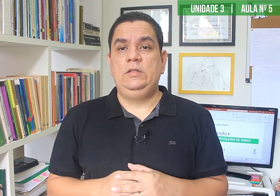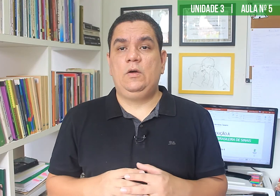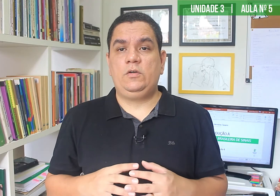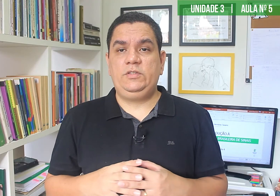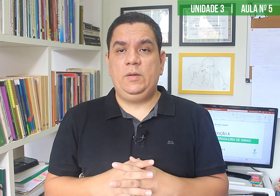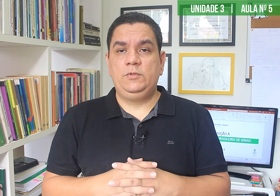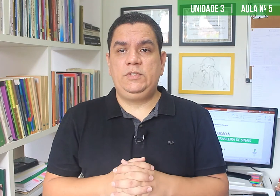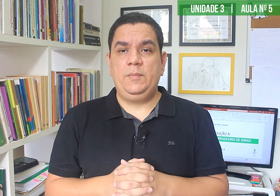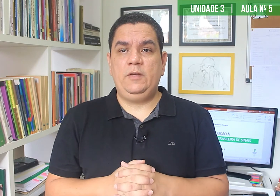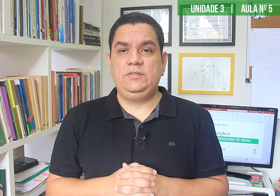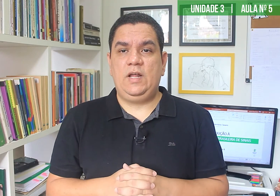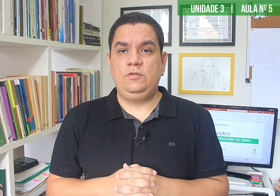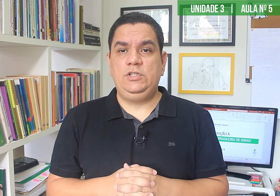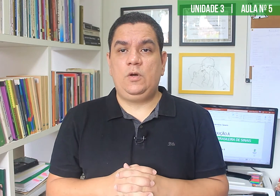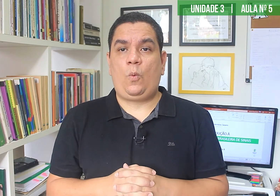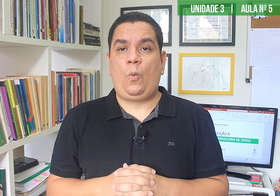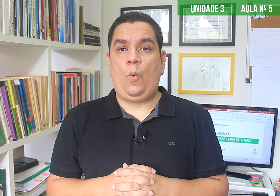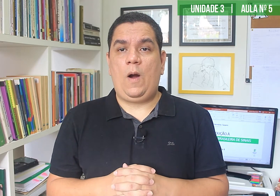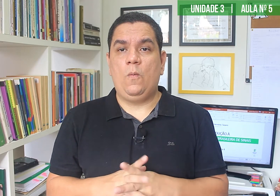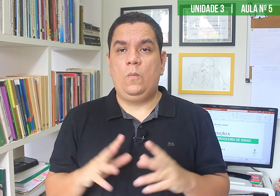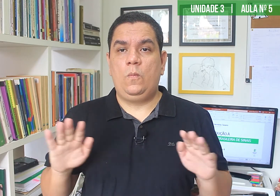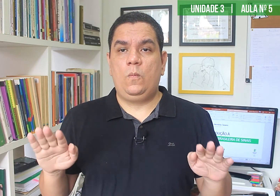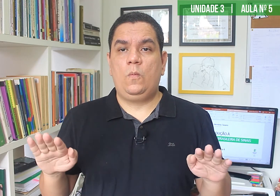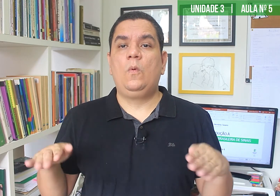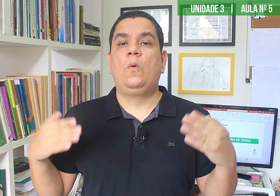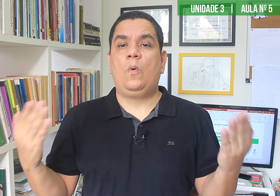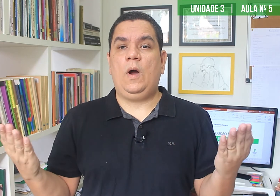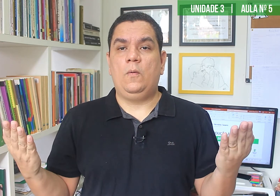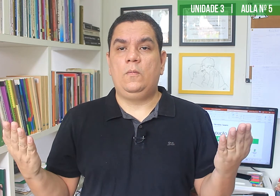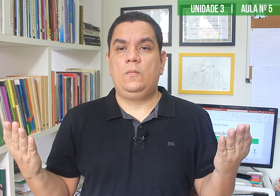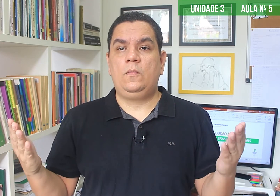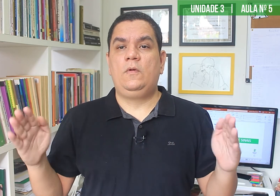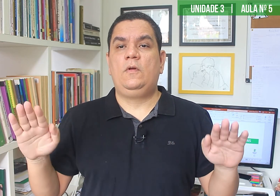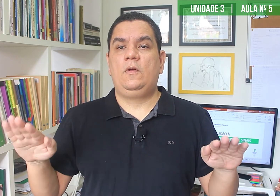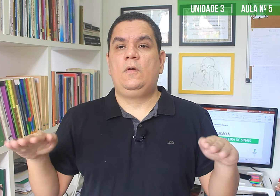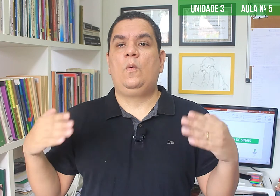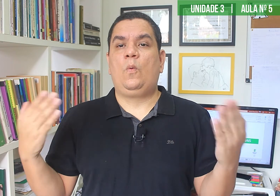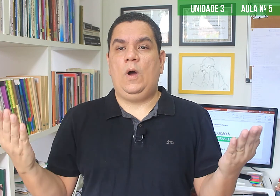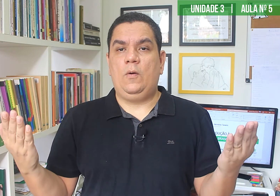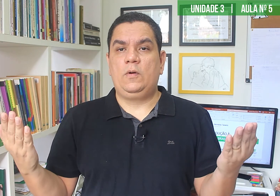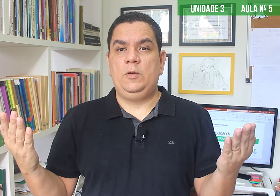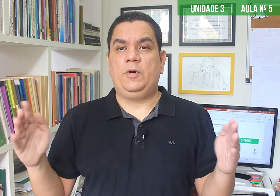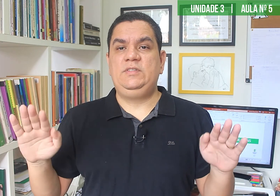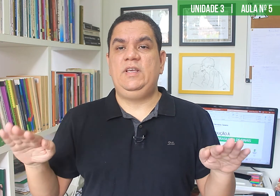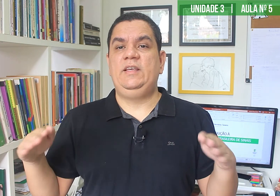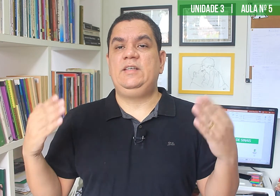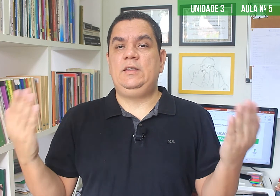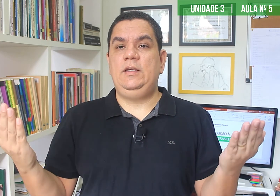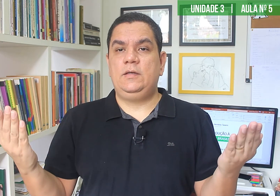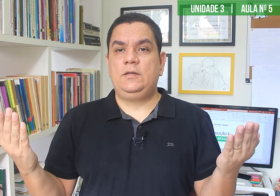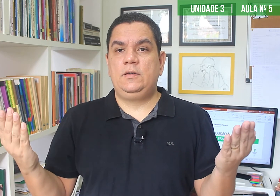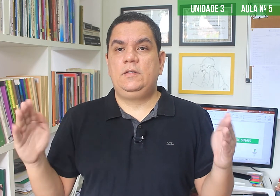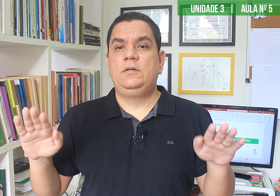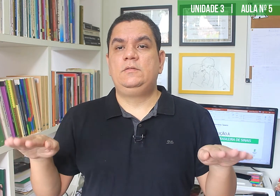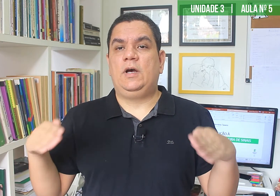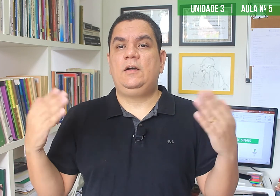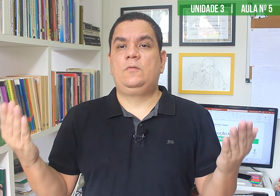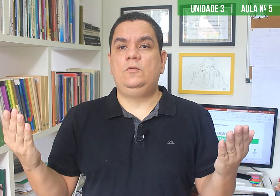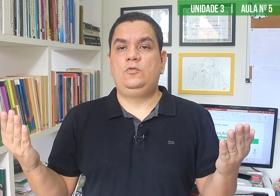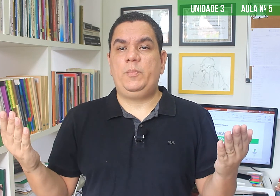Então nós temos também o sinal de qual. Qual? Qual? Que pode ser esse aqui, tá? Quando eu estou